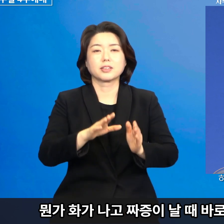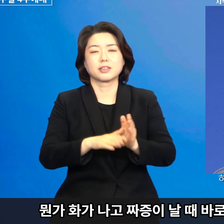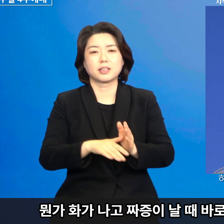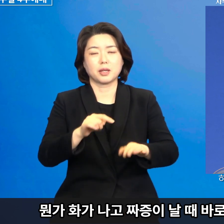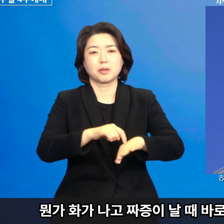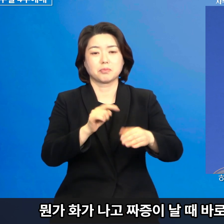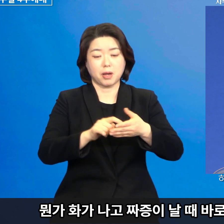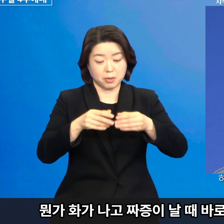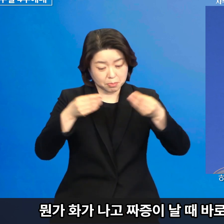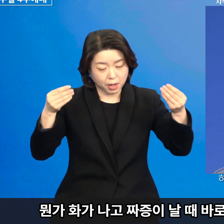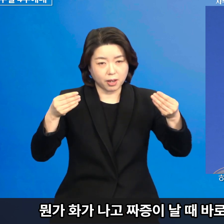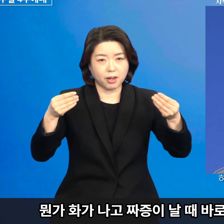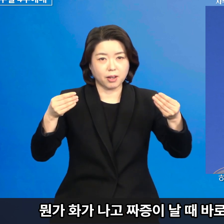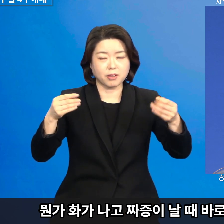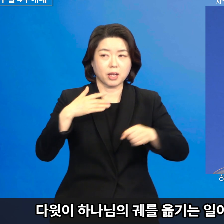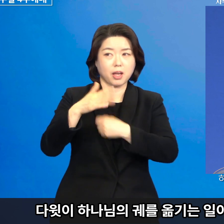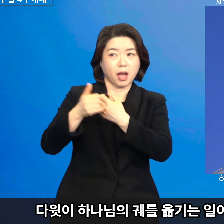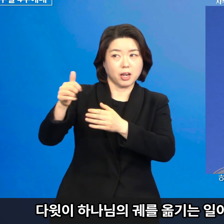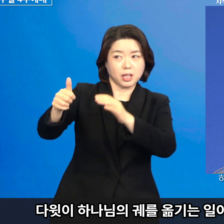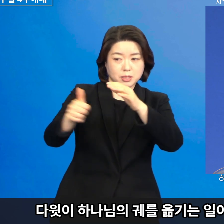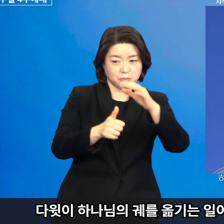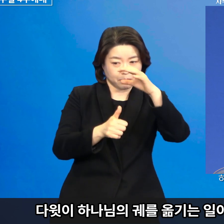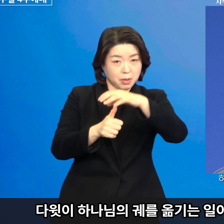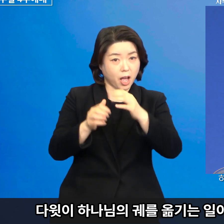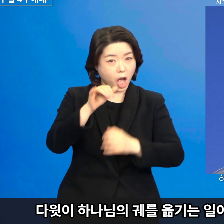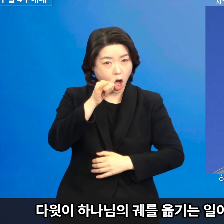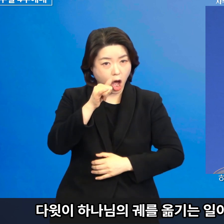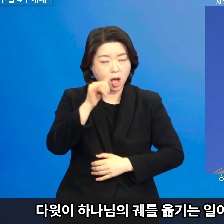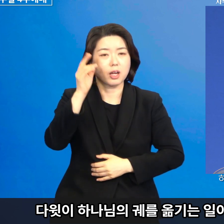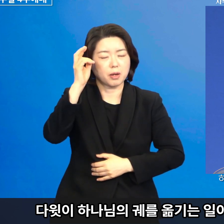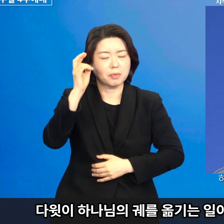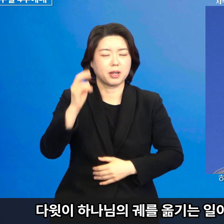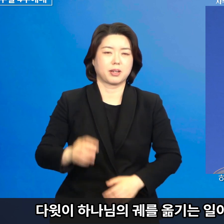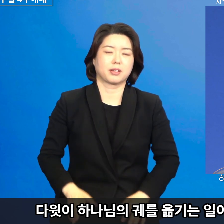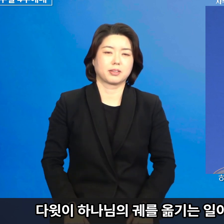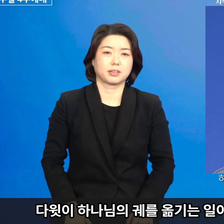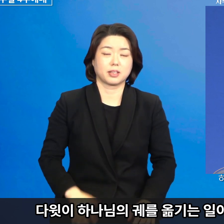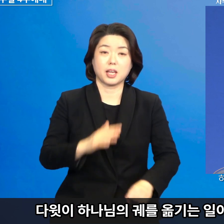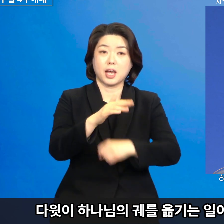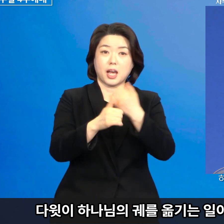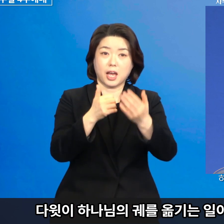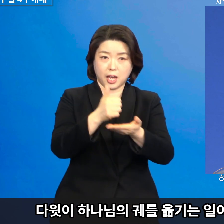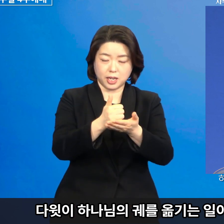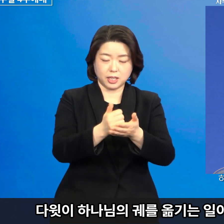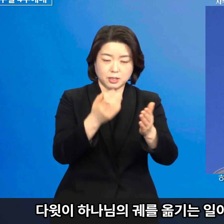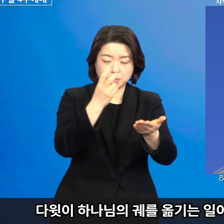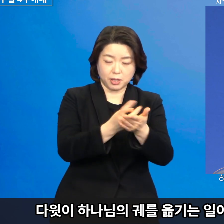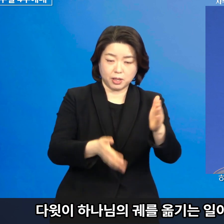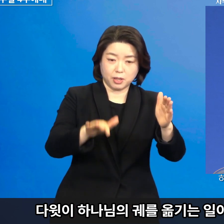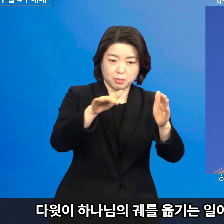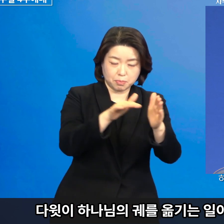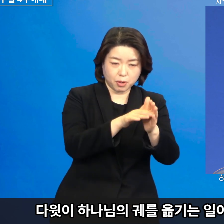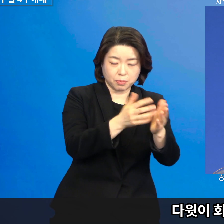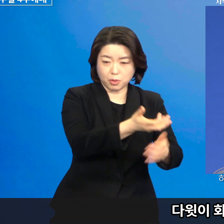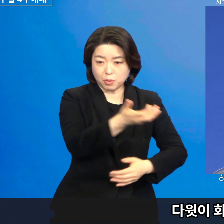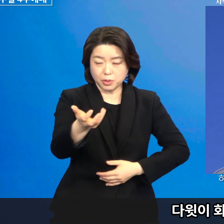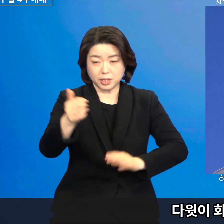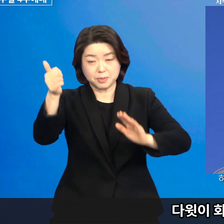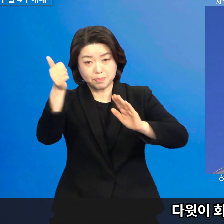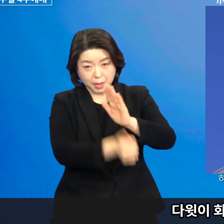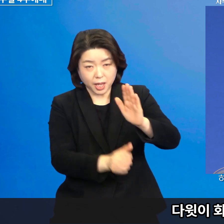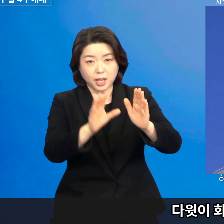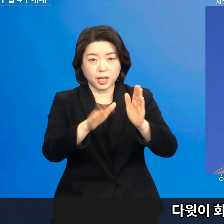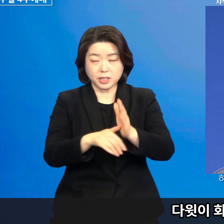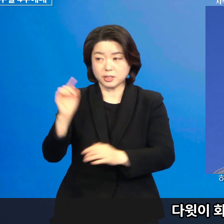바로 그럴 수 있습니다. 자, 다윗이 하나님의 궤를 옮기는 일이 이게 실패하자 그거 어떻게 반응합니까?